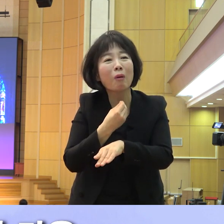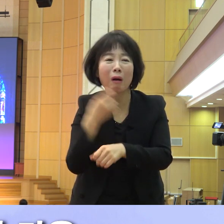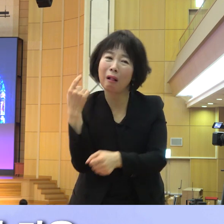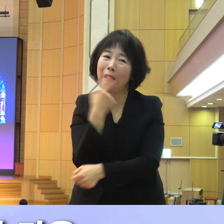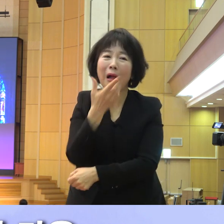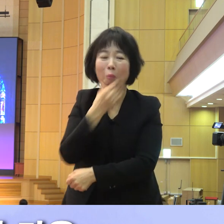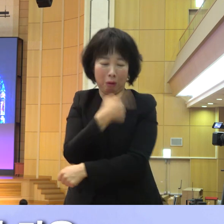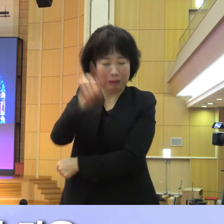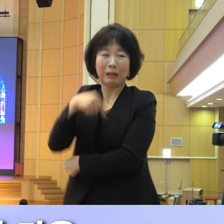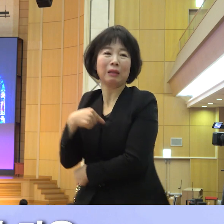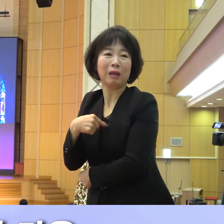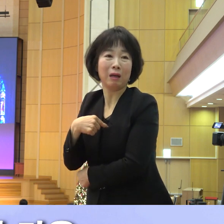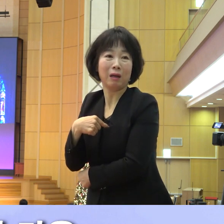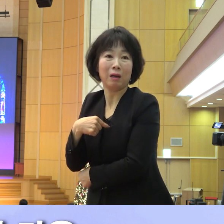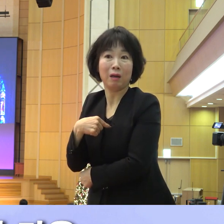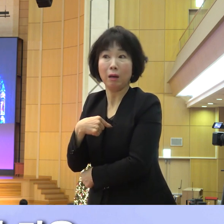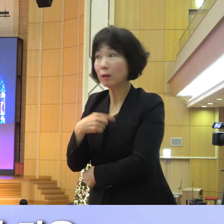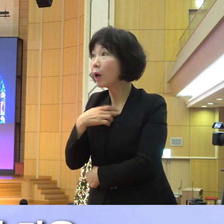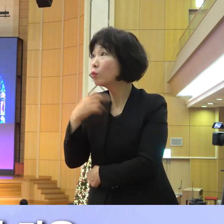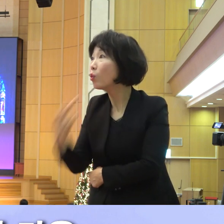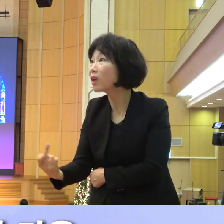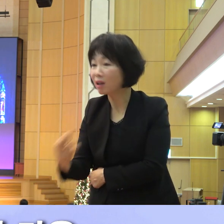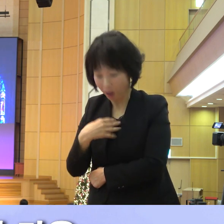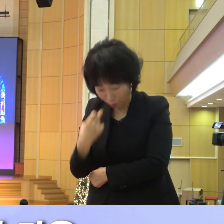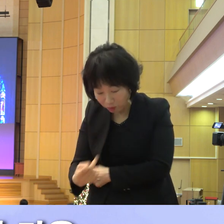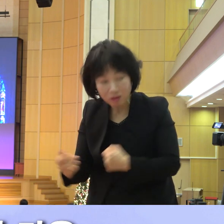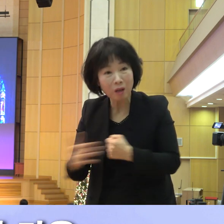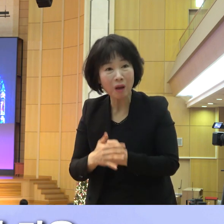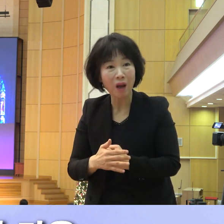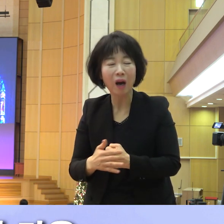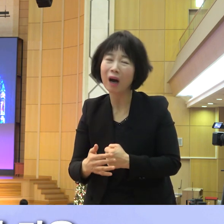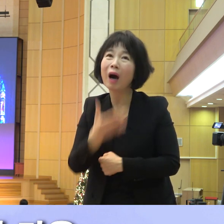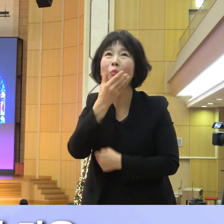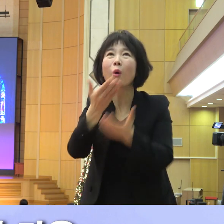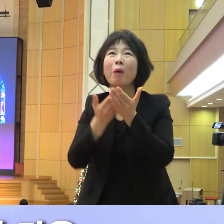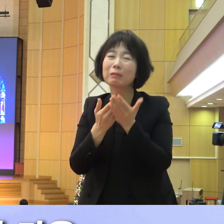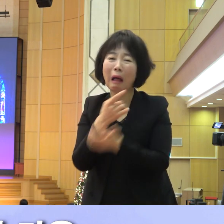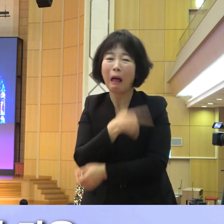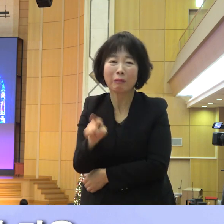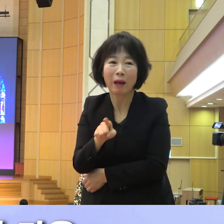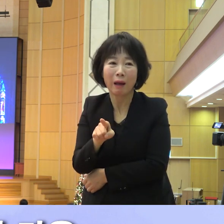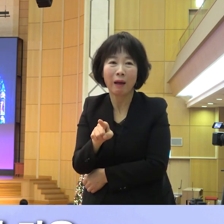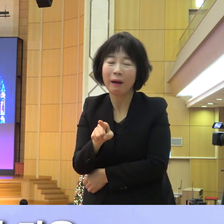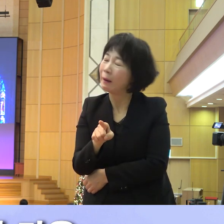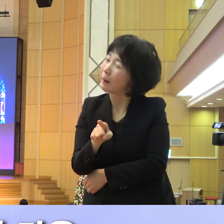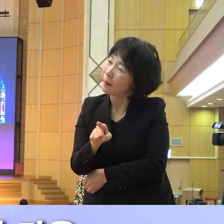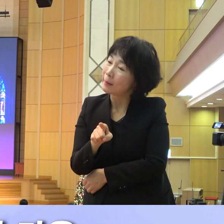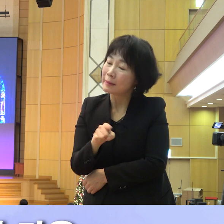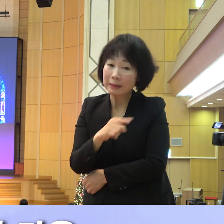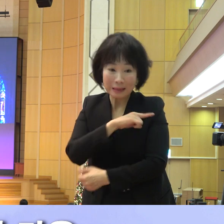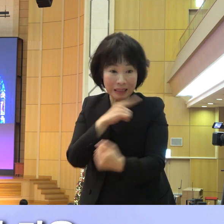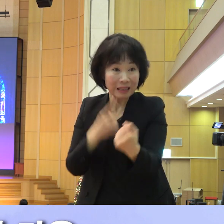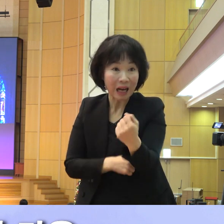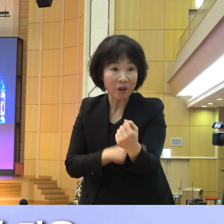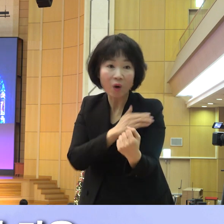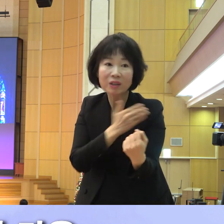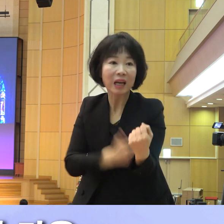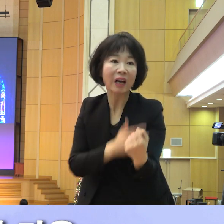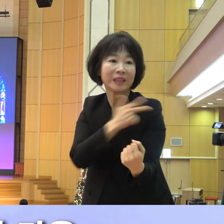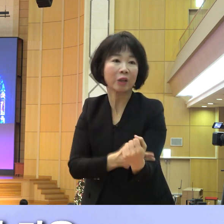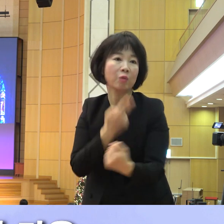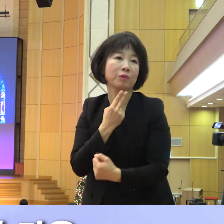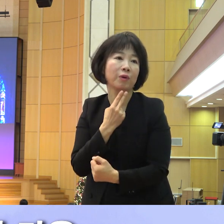그러면 야곱이는 장자로 태어나지 못했기 때문에 축복받을 수 있는 자격이 없습니다.